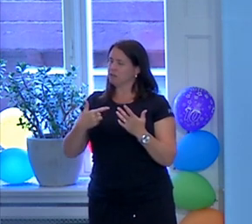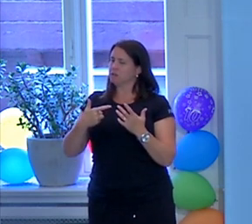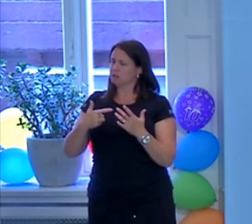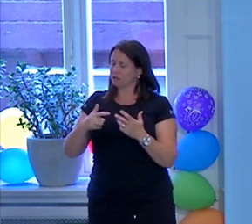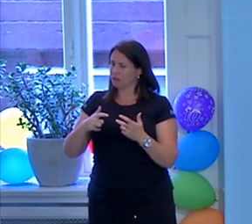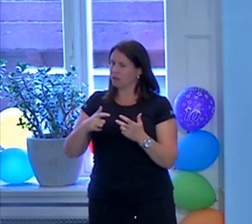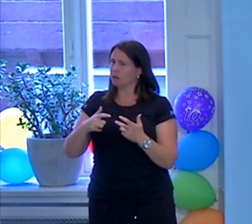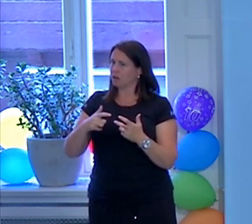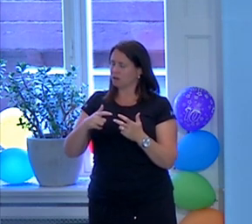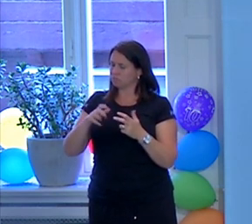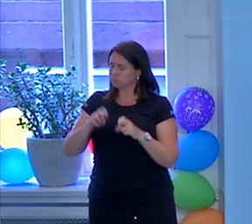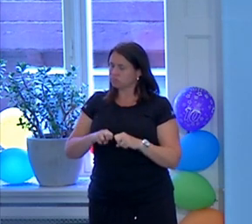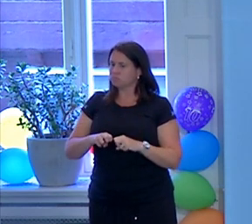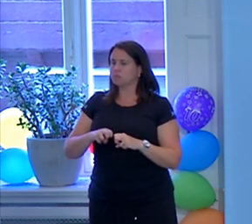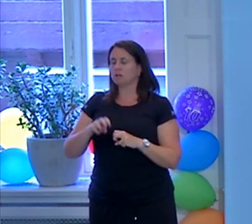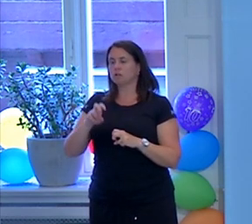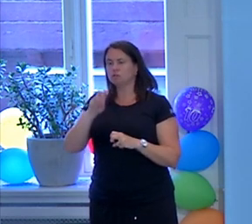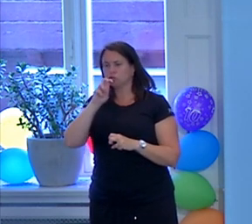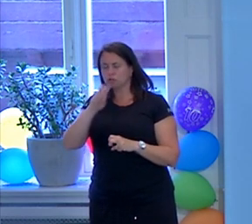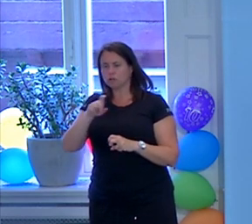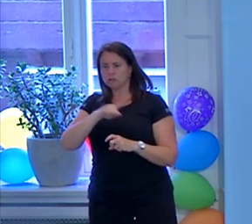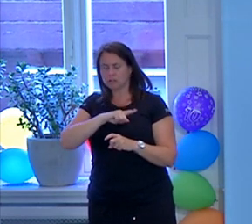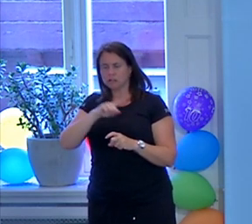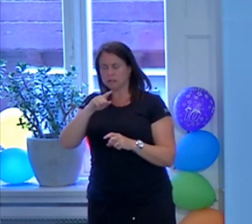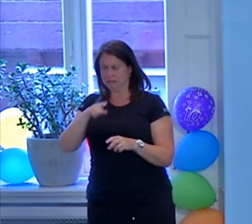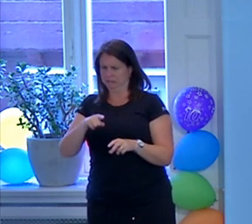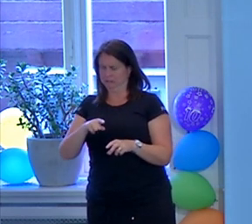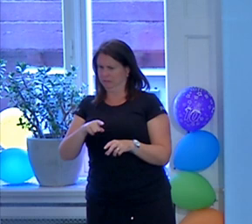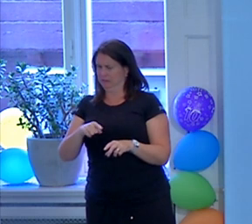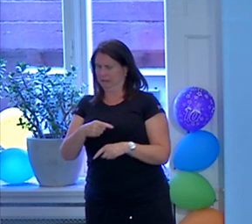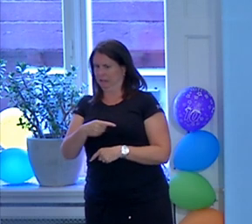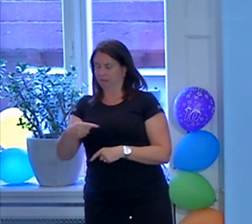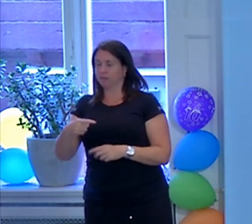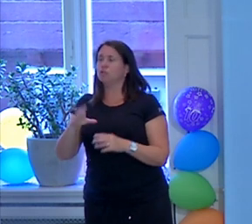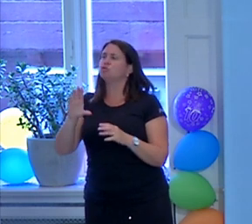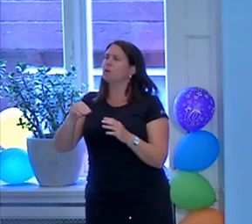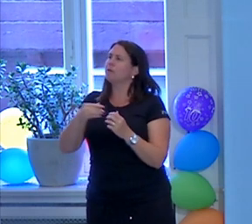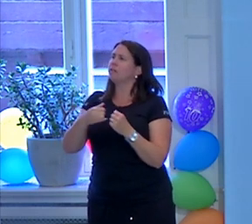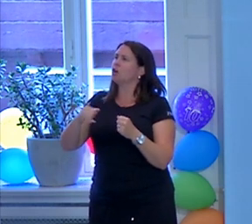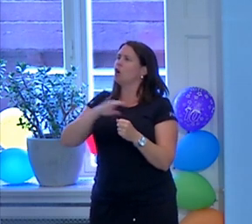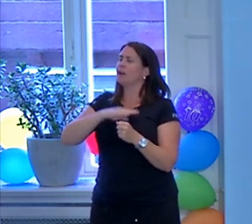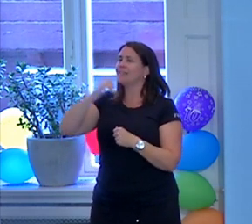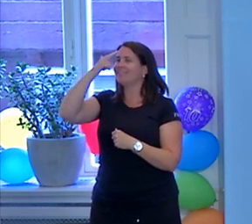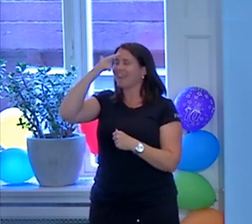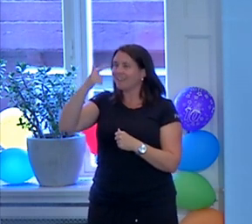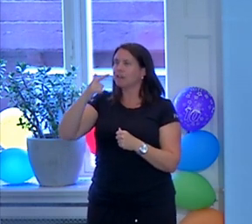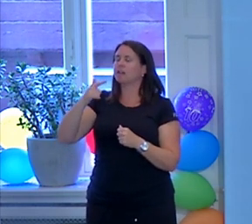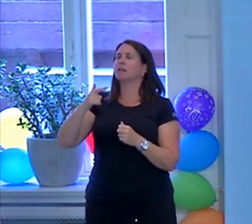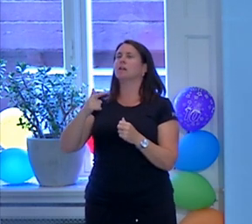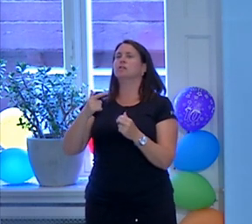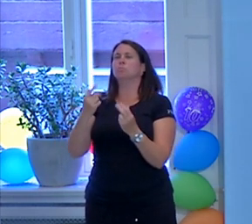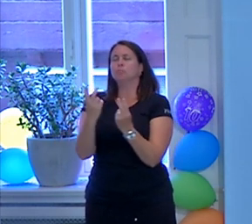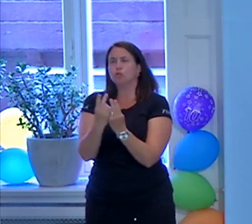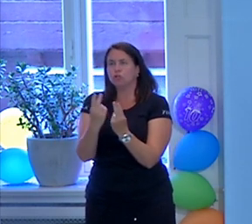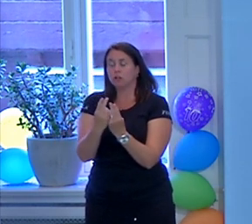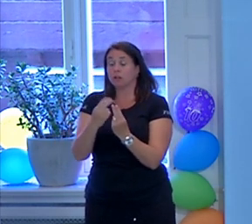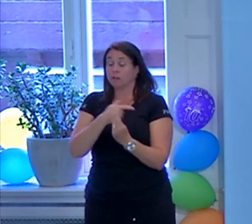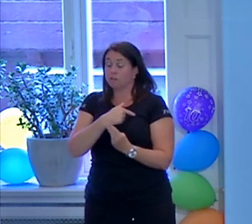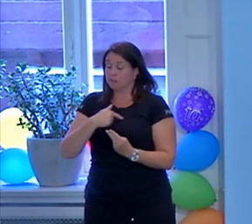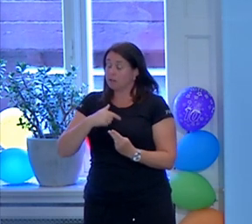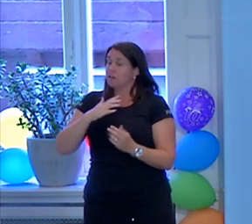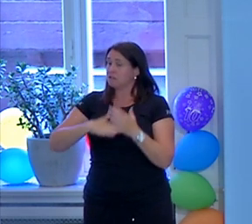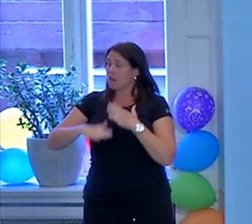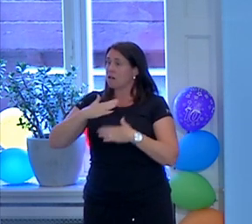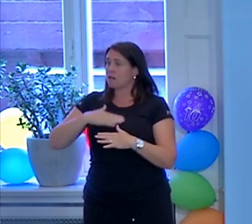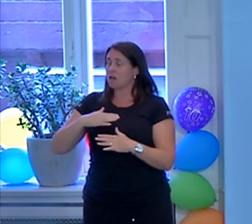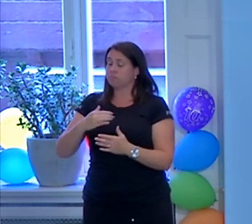är vi har en tradition av ett tänkande som där det går ut på att vi vill helst ha